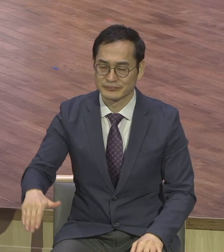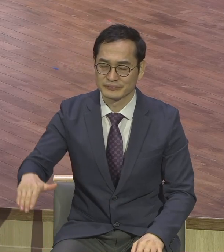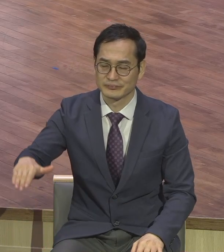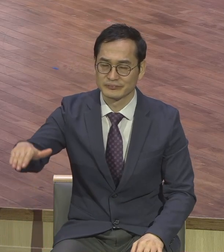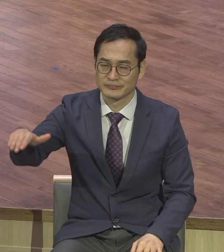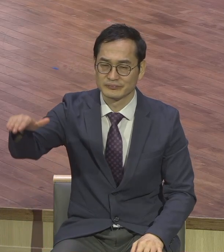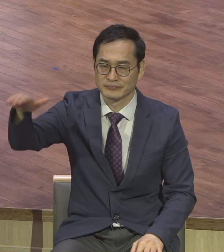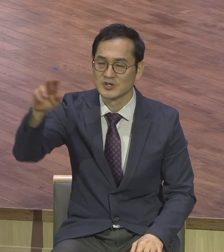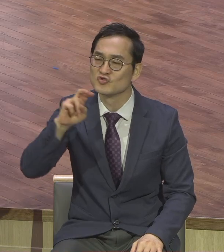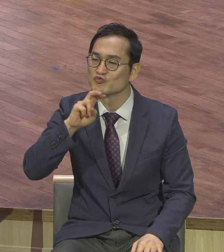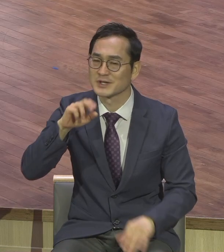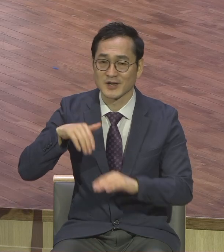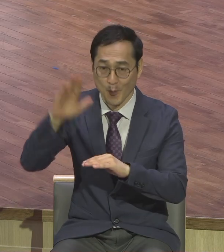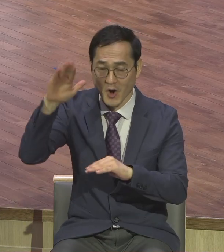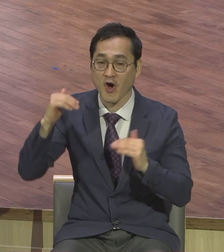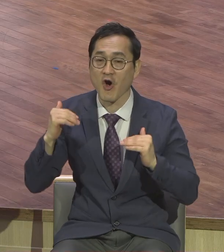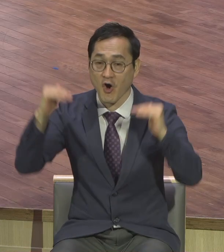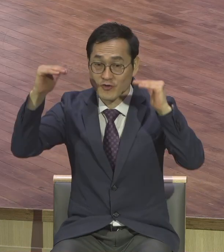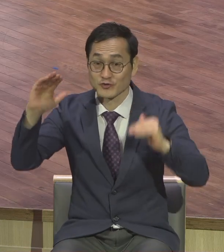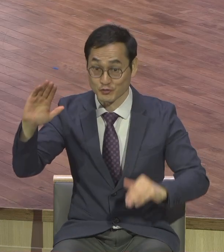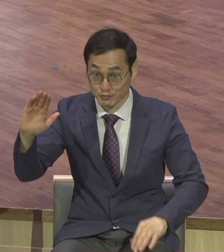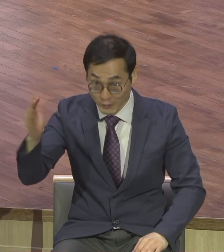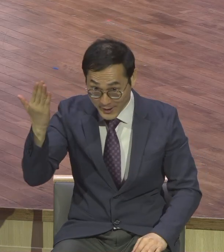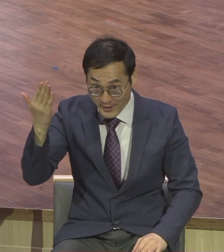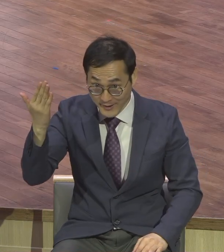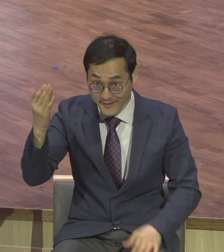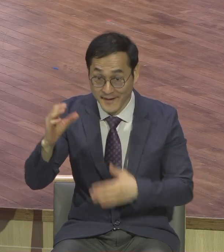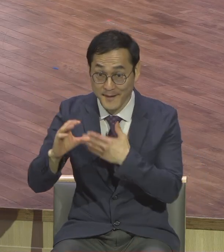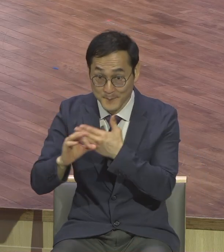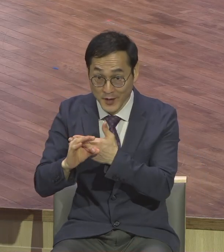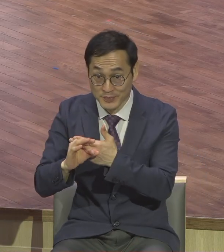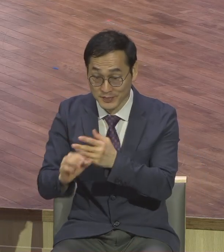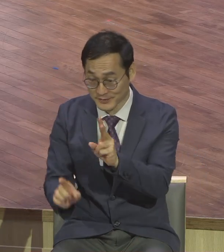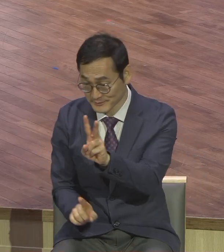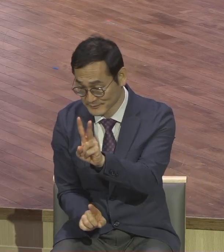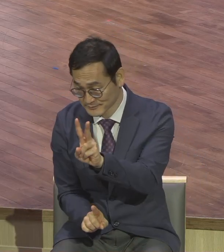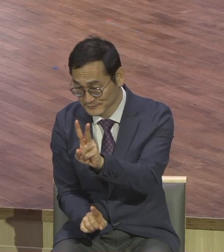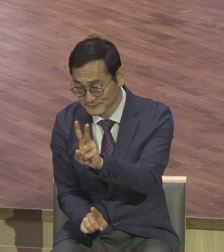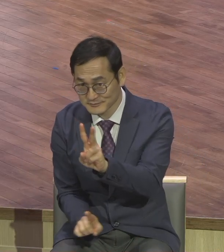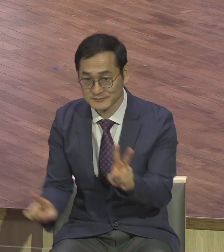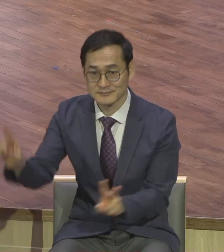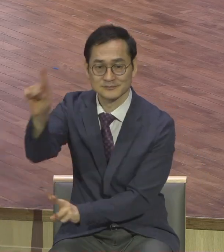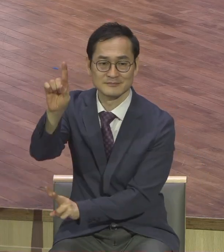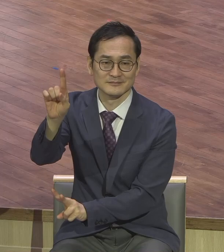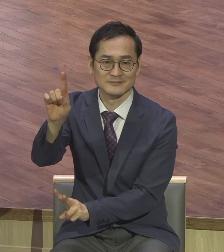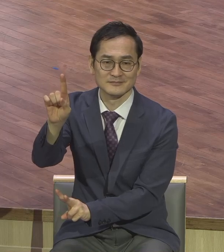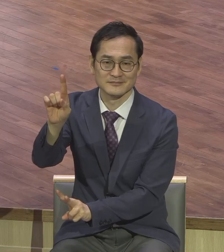장성해서 성인식을 하고 성인이 딱 되면 상황은 180도 달라집니다.